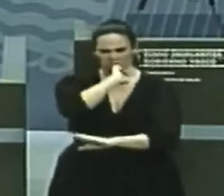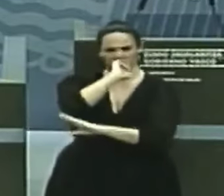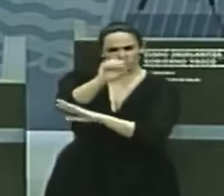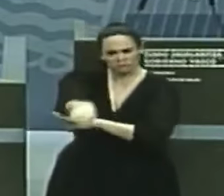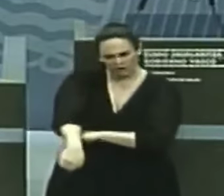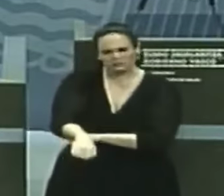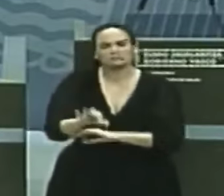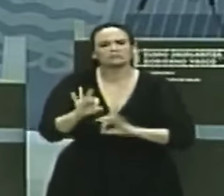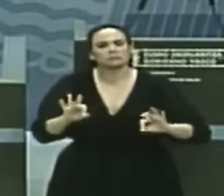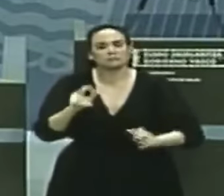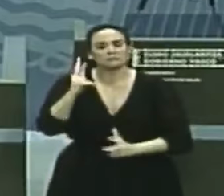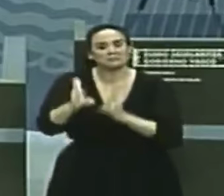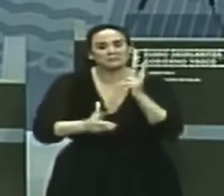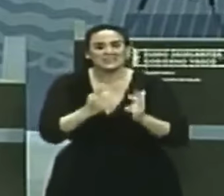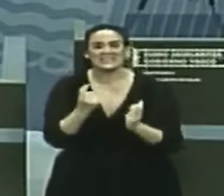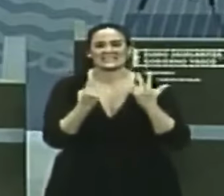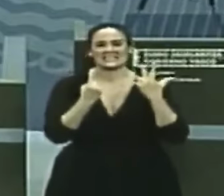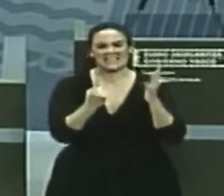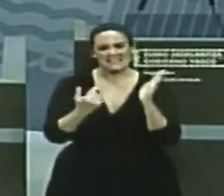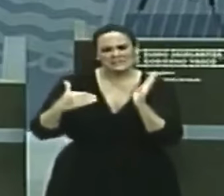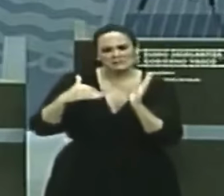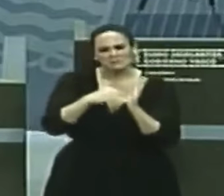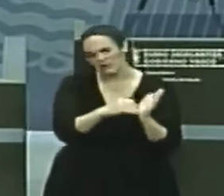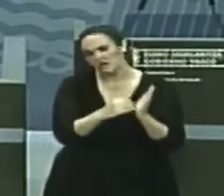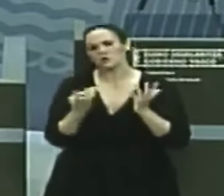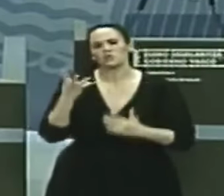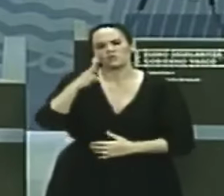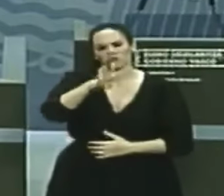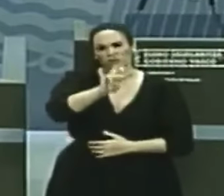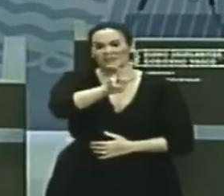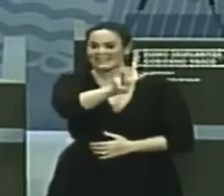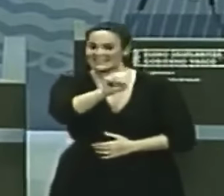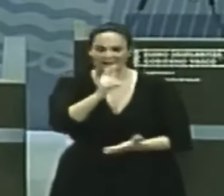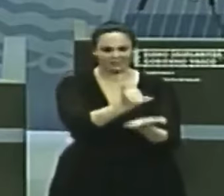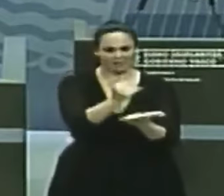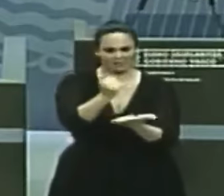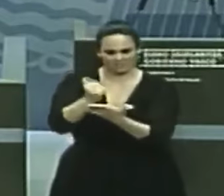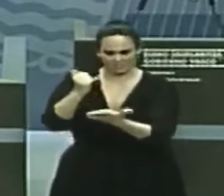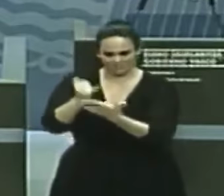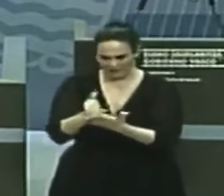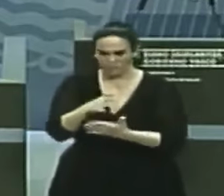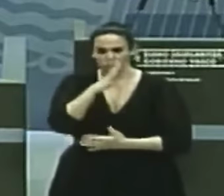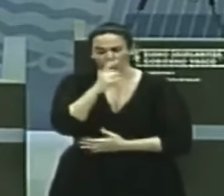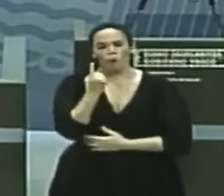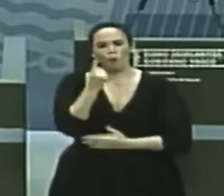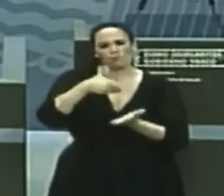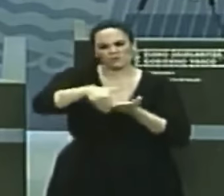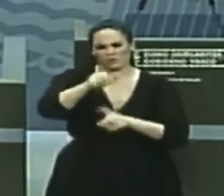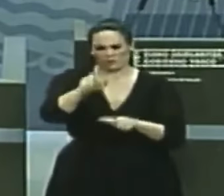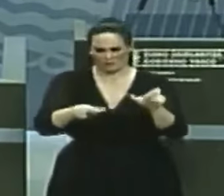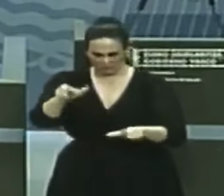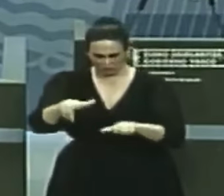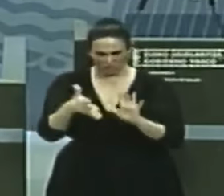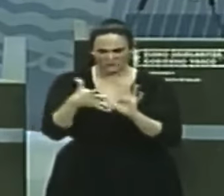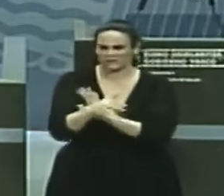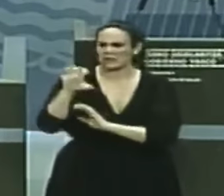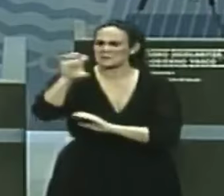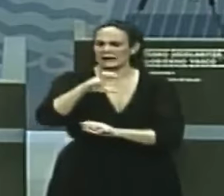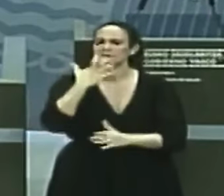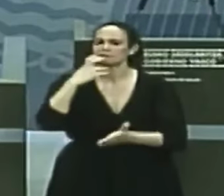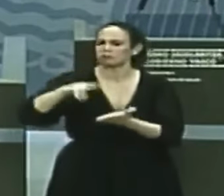está en seis mil 430 test por millón de habitantes dejando bastante atrás a países como reino